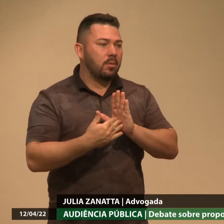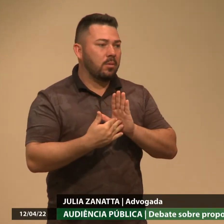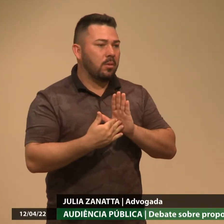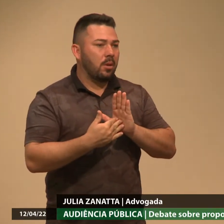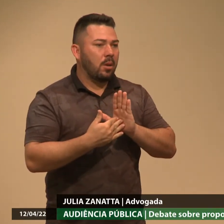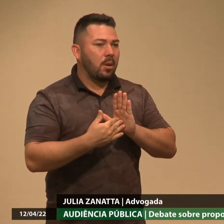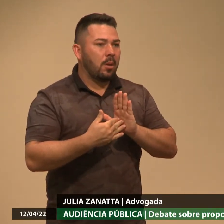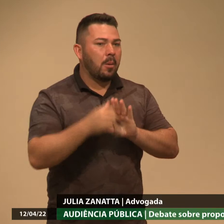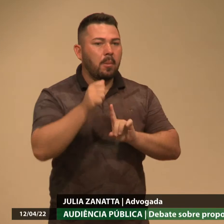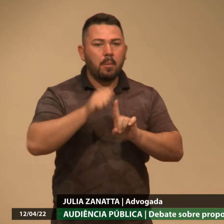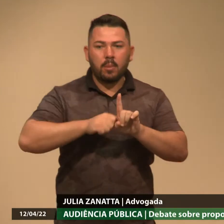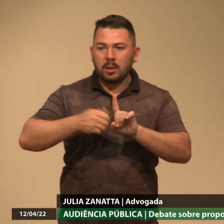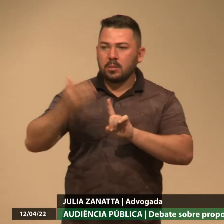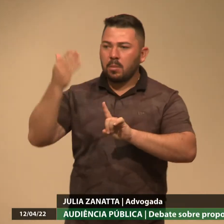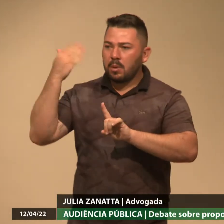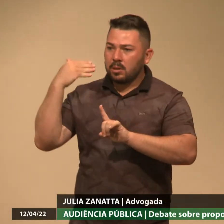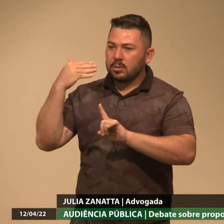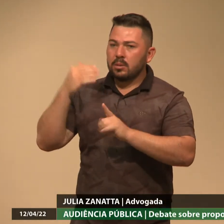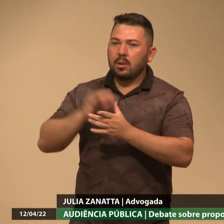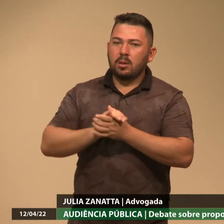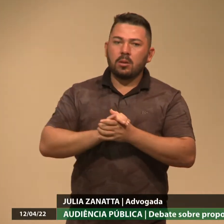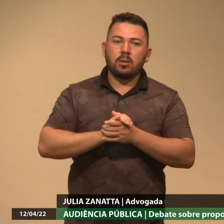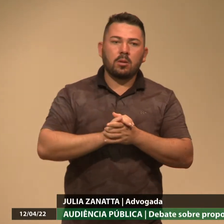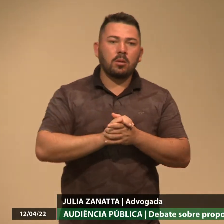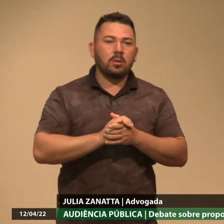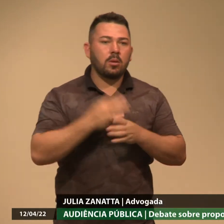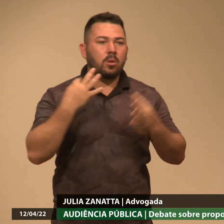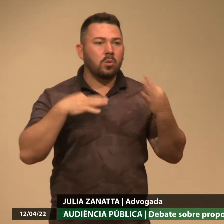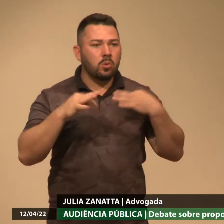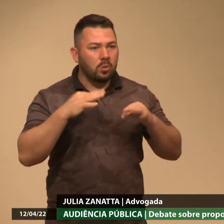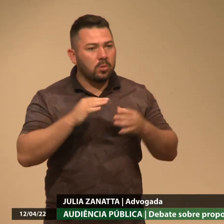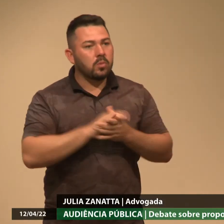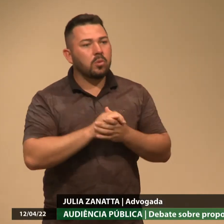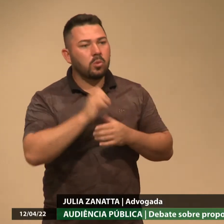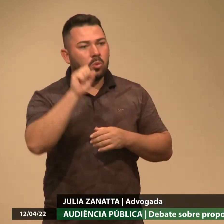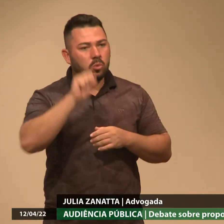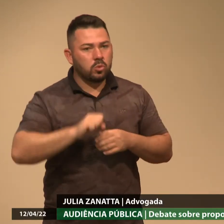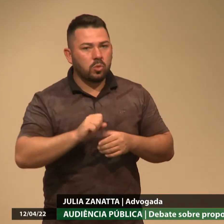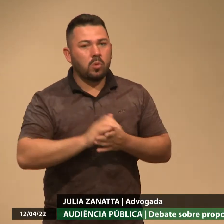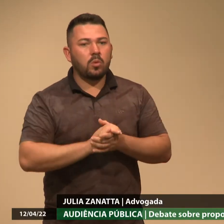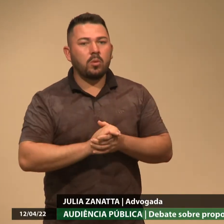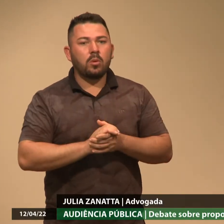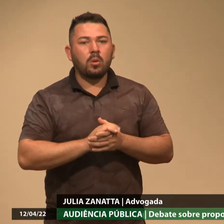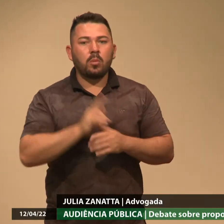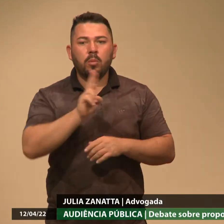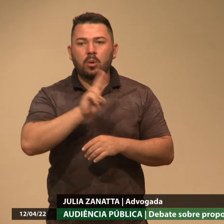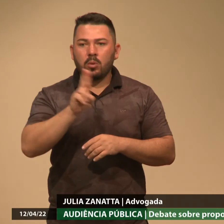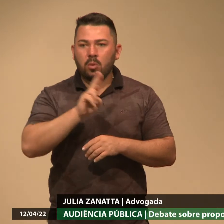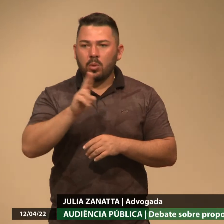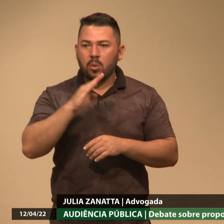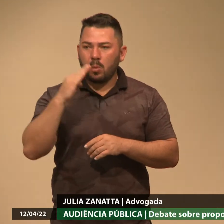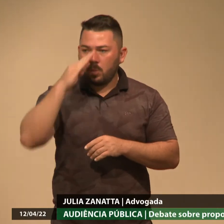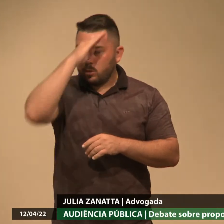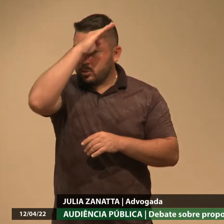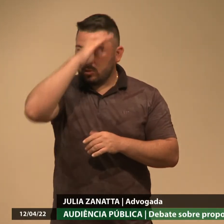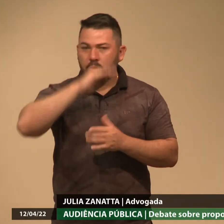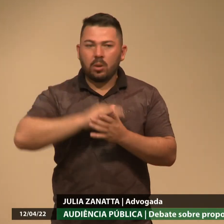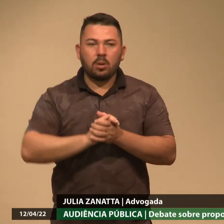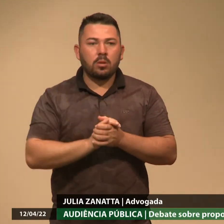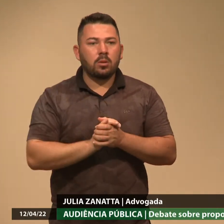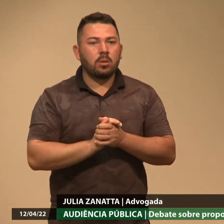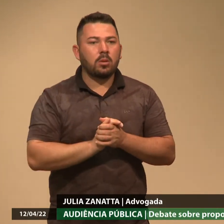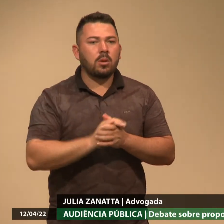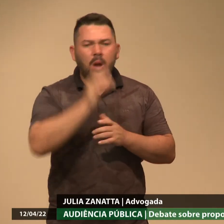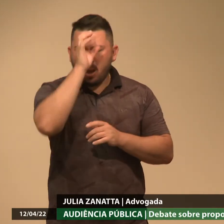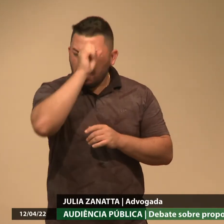o mês passado eu estava na coordenadoria da embratur para o sul do Brasil nomeado diretamente pelo presidente bolsonaro